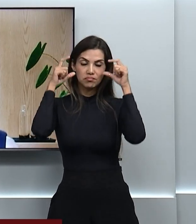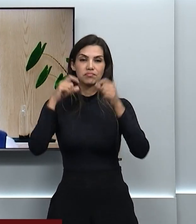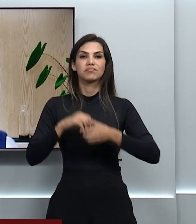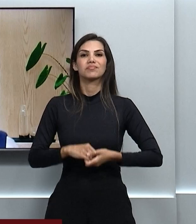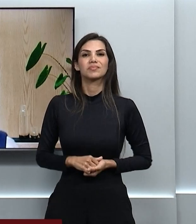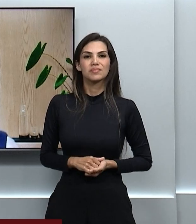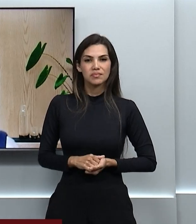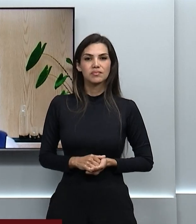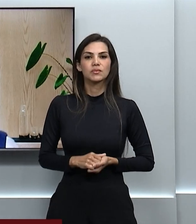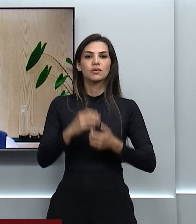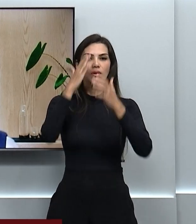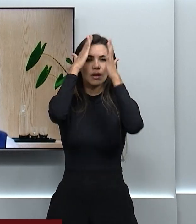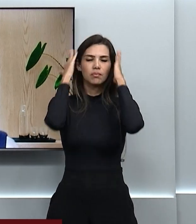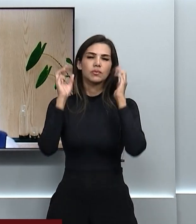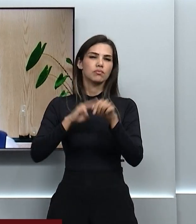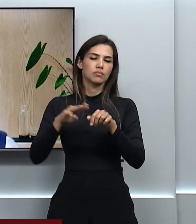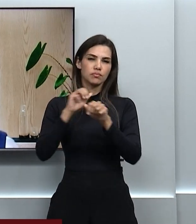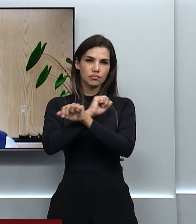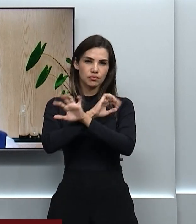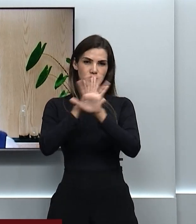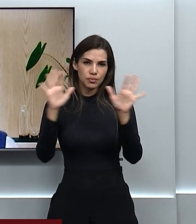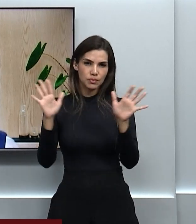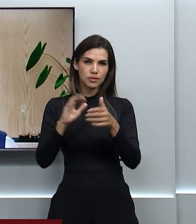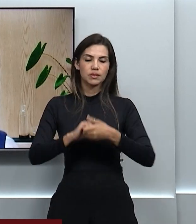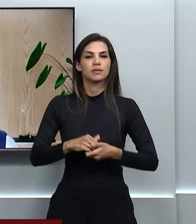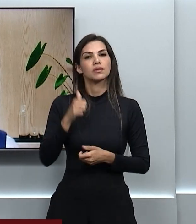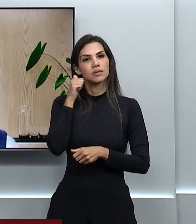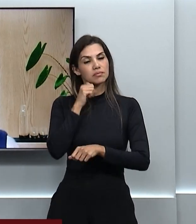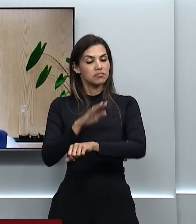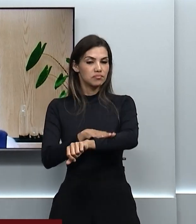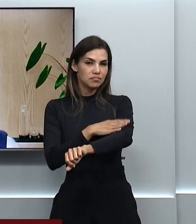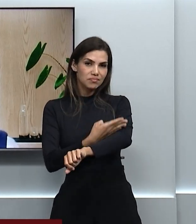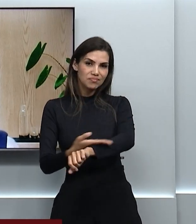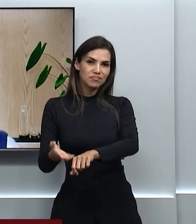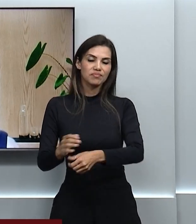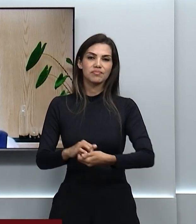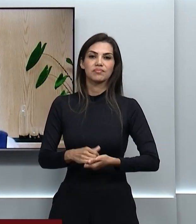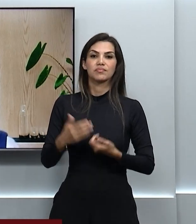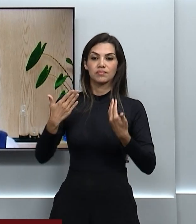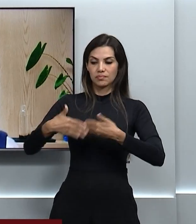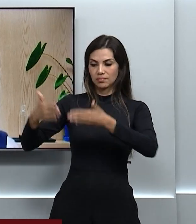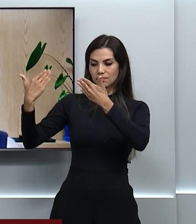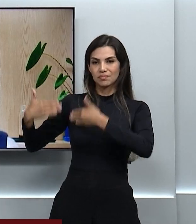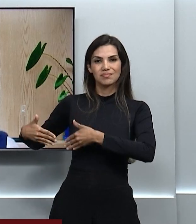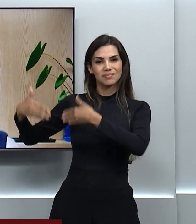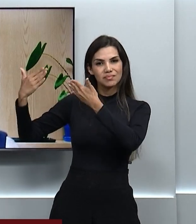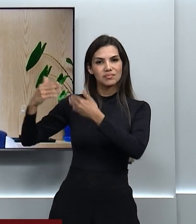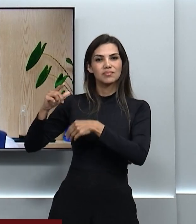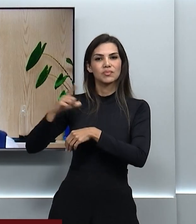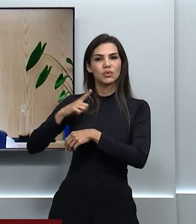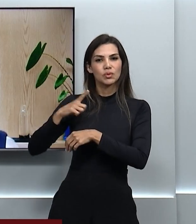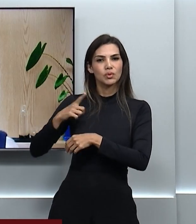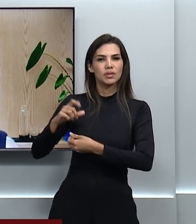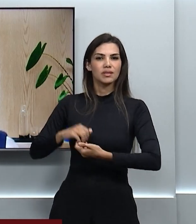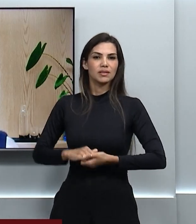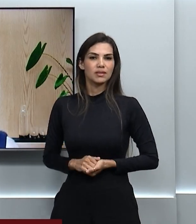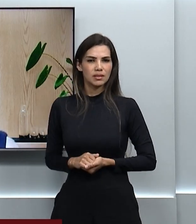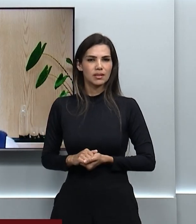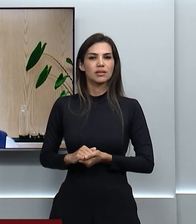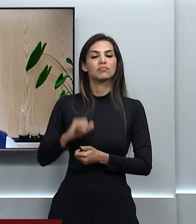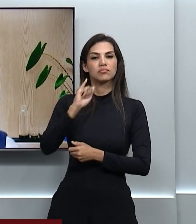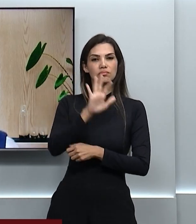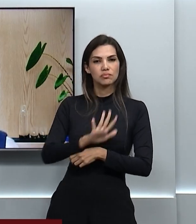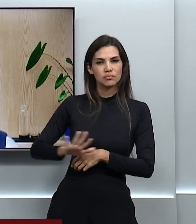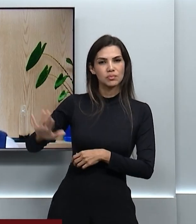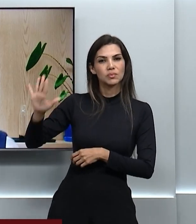tenho cabelo castanho claro, sou uma mulher branca. Ao fundo da minha tela tem um filtro com uma imagem